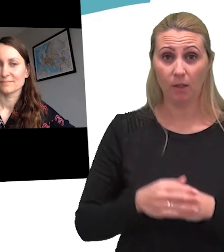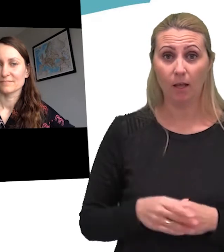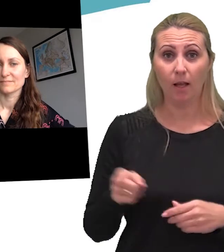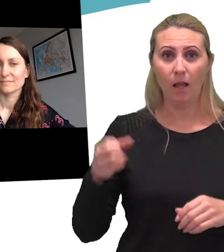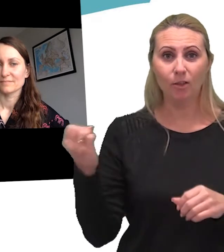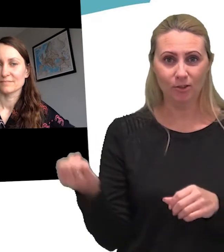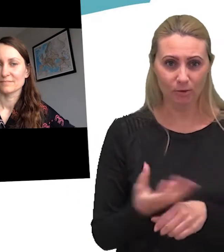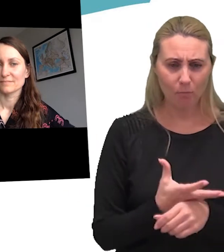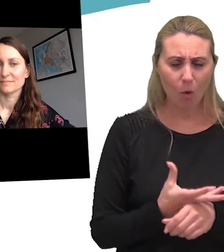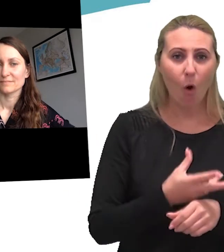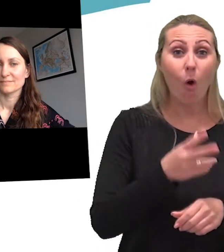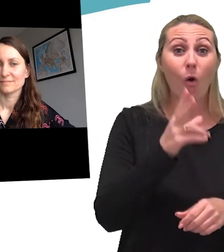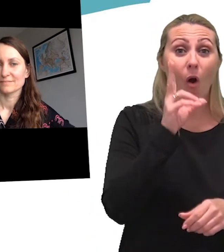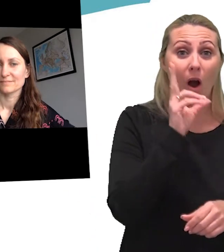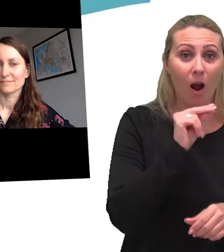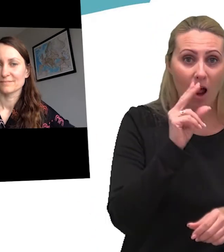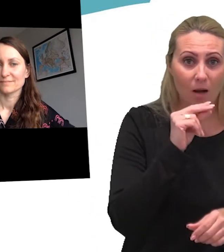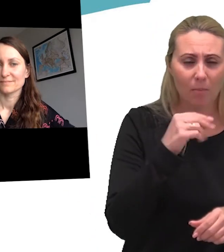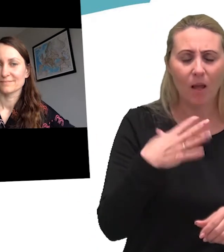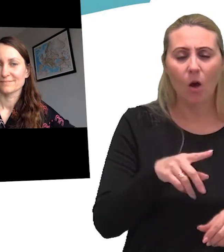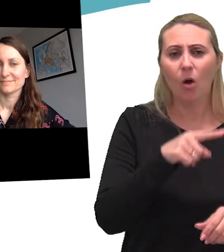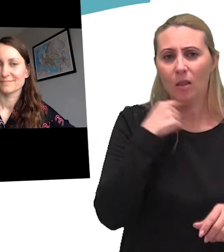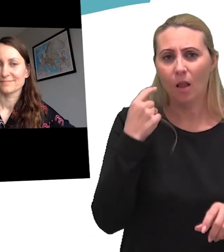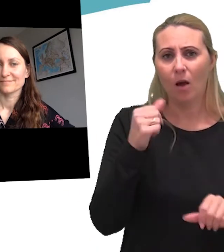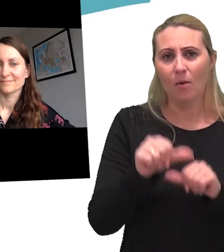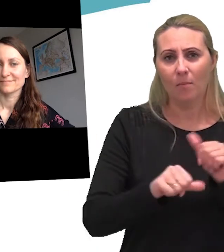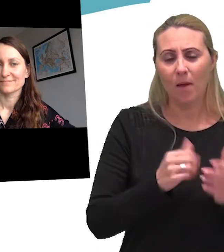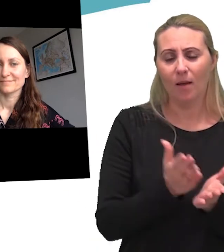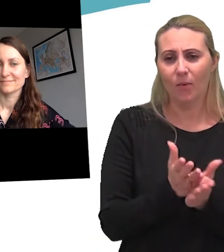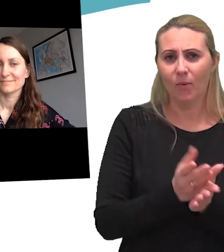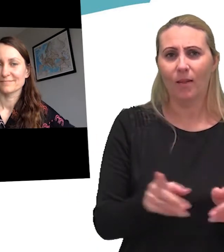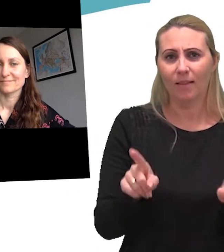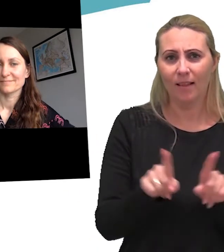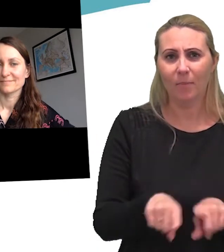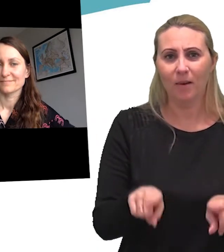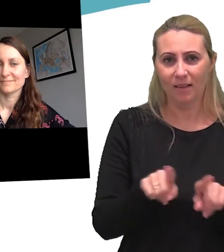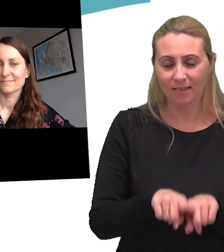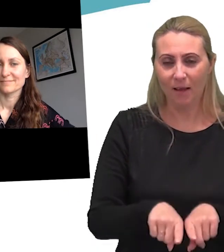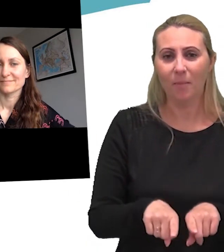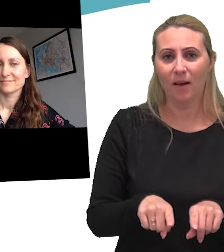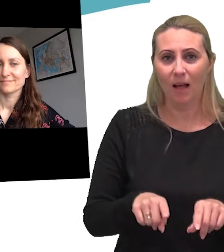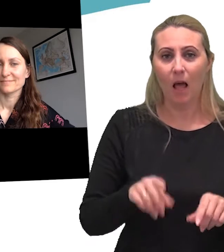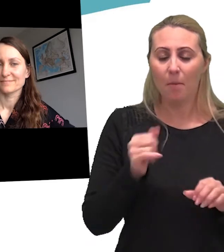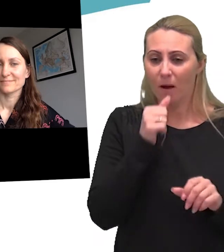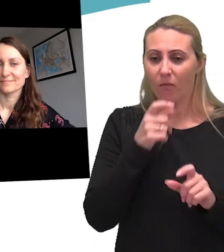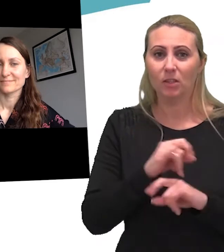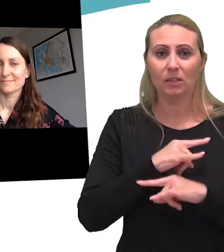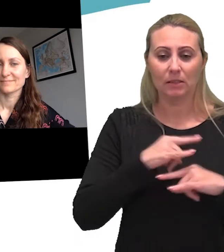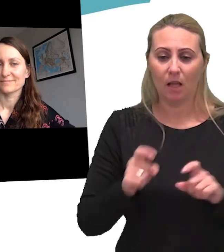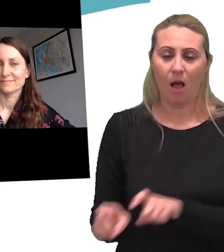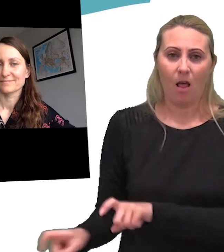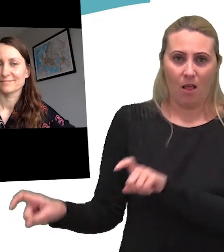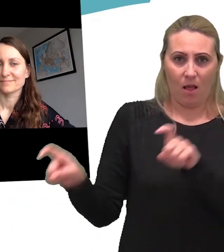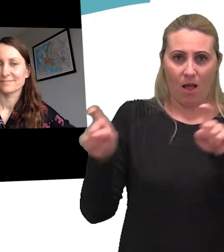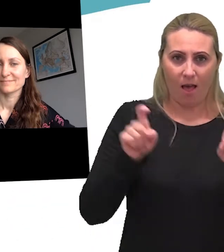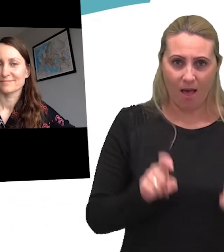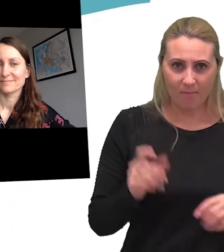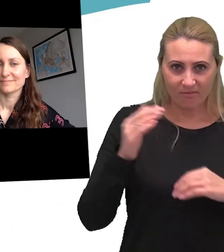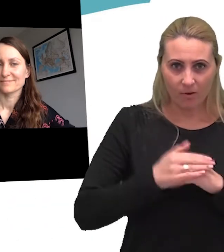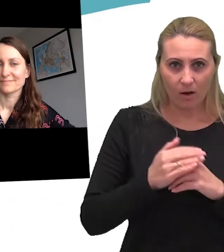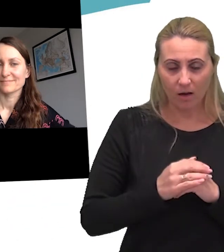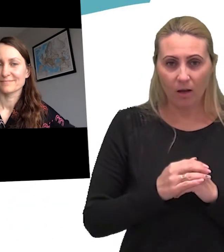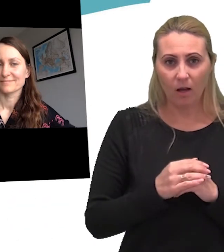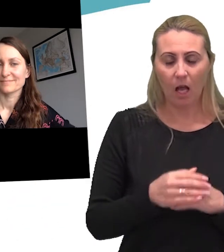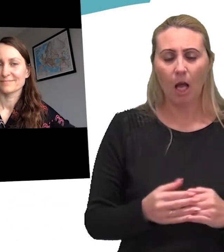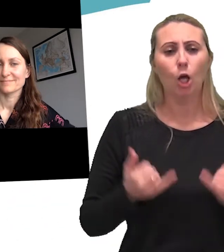kai išmoko šnekėti labai daug metų, gal tik paskutinį, dabar metai, kad tik nebesako, tai jau tik atsisėsdavo vakare prie stalo